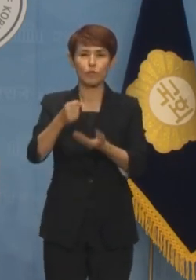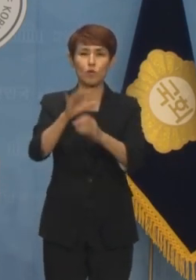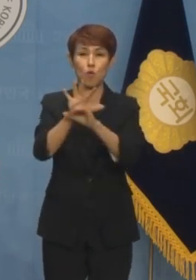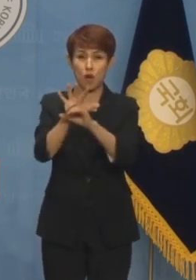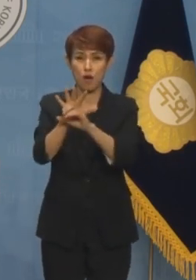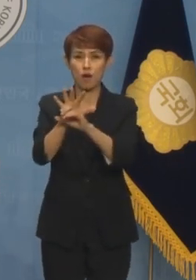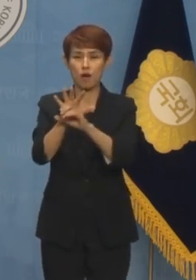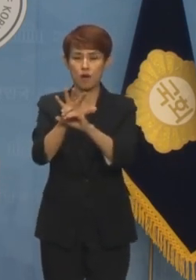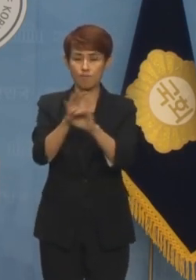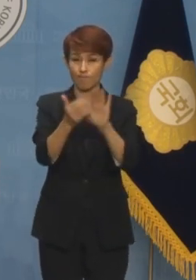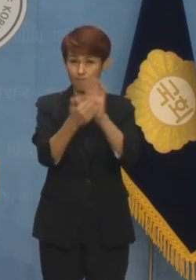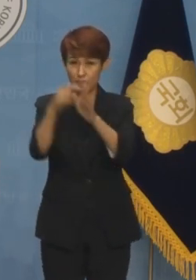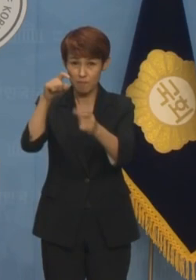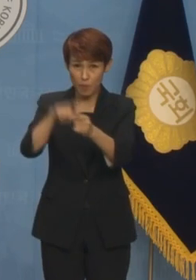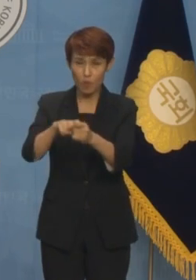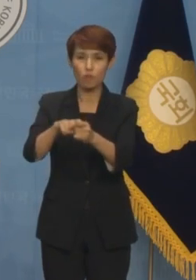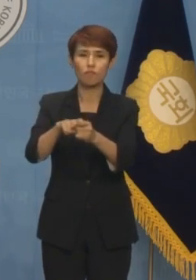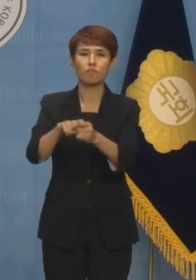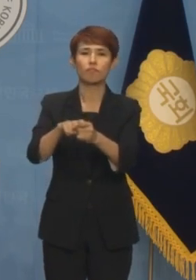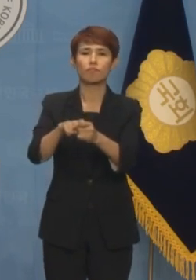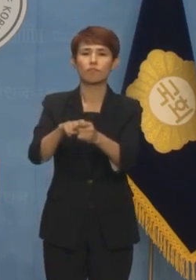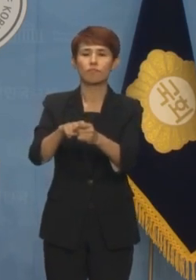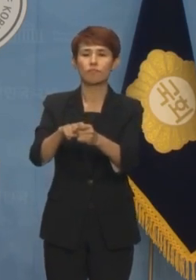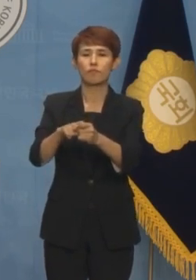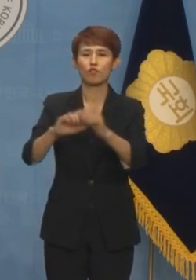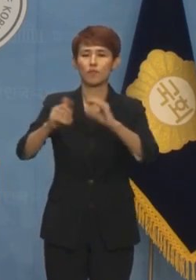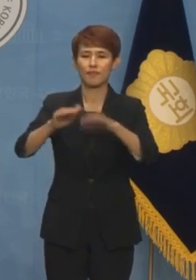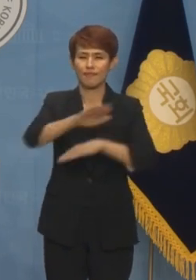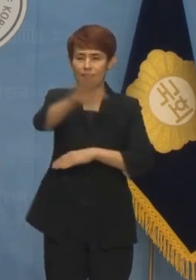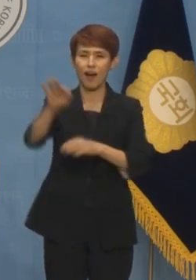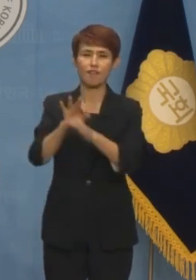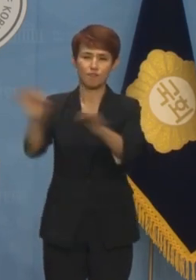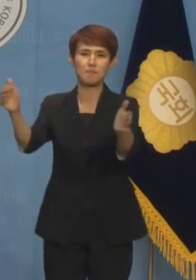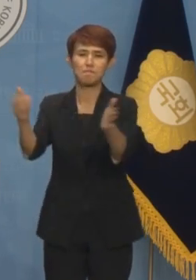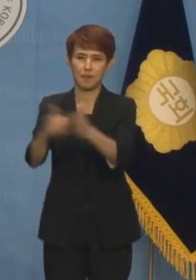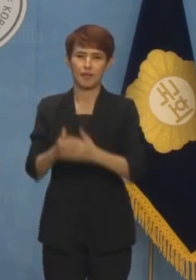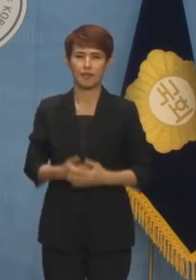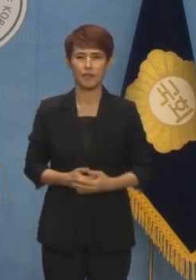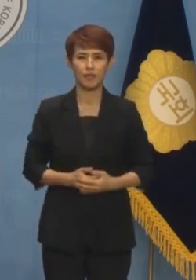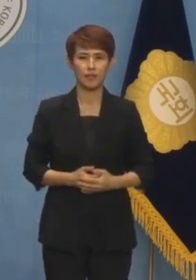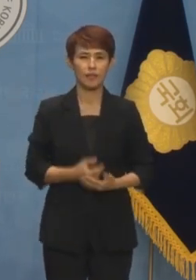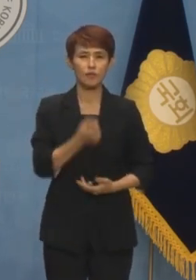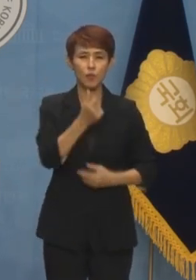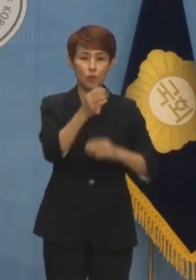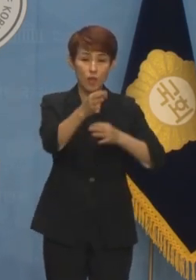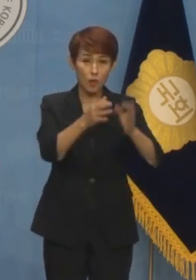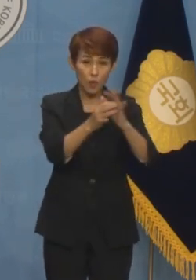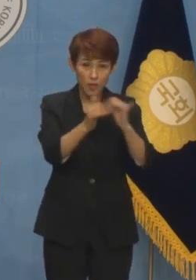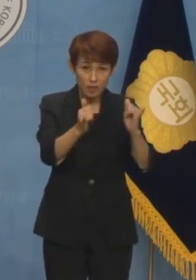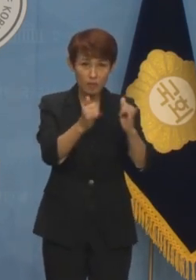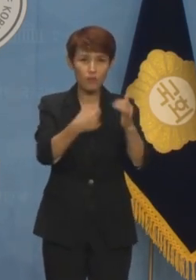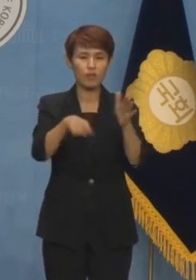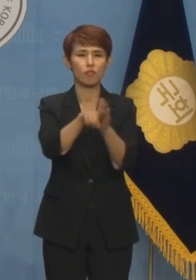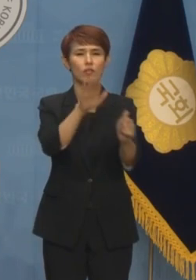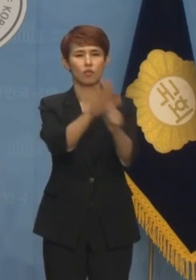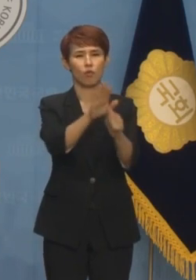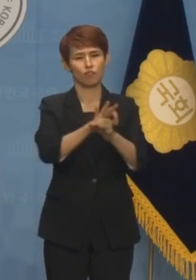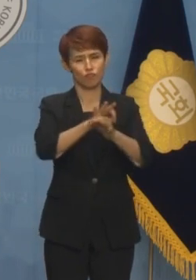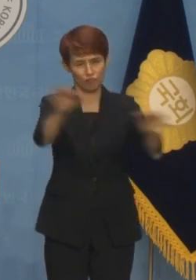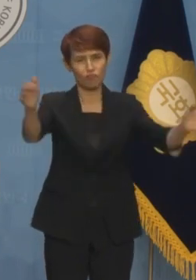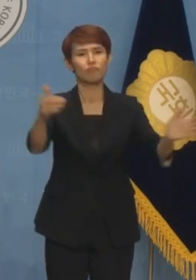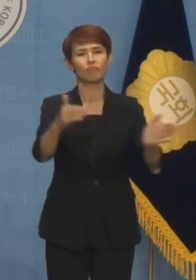지급하고 소상공인 손실보상제도를 전 세계에서 최초로 도입하는 등 아주